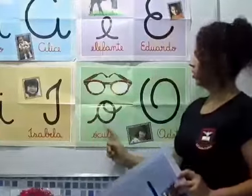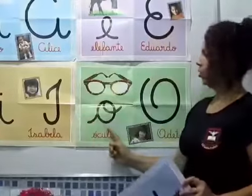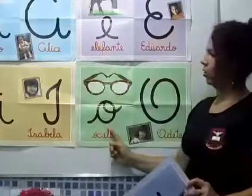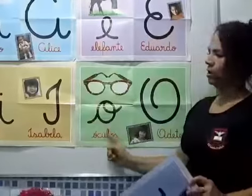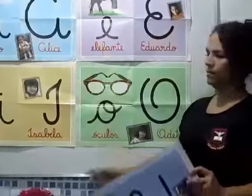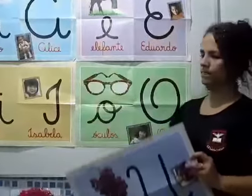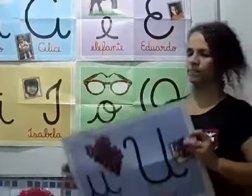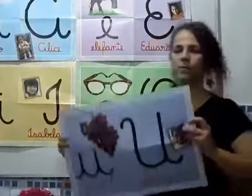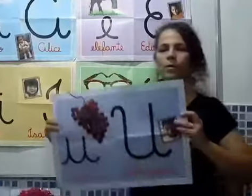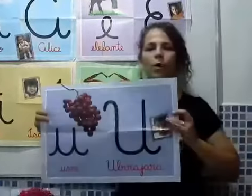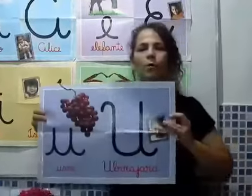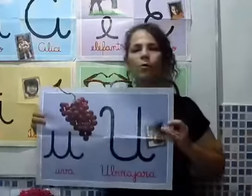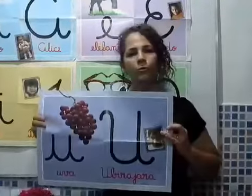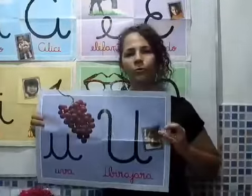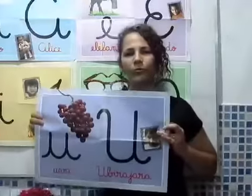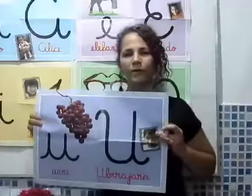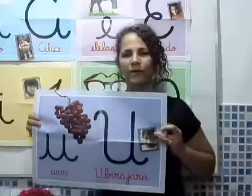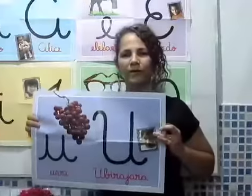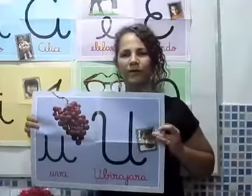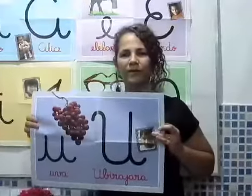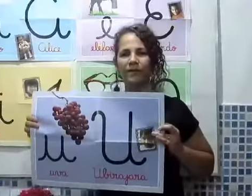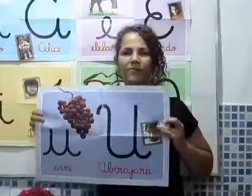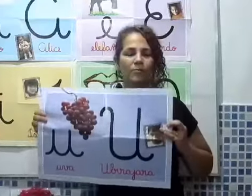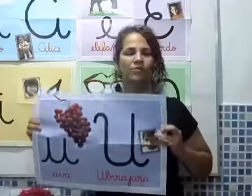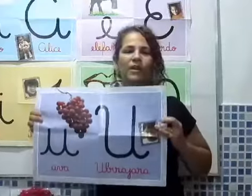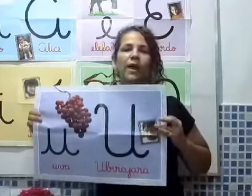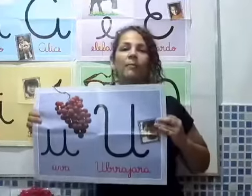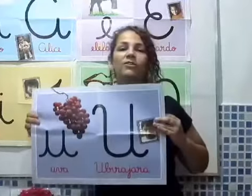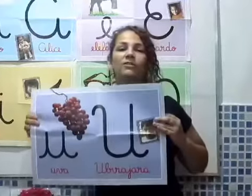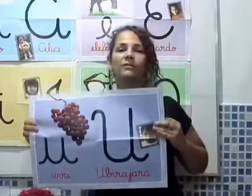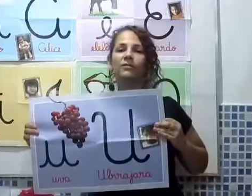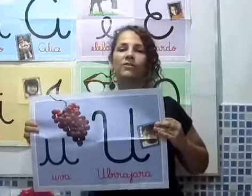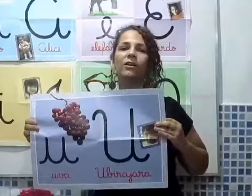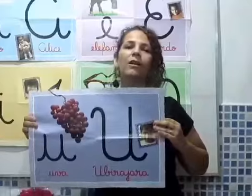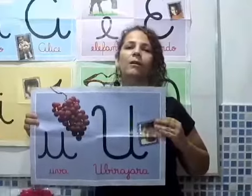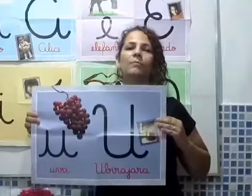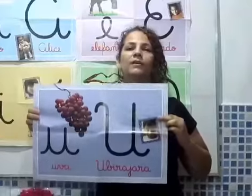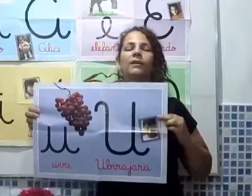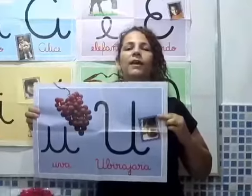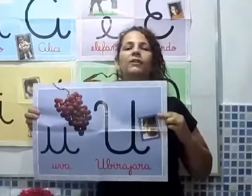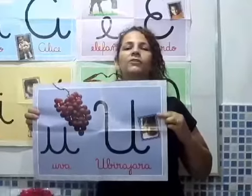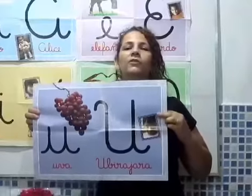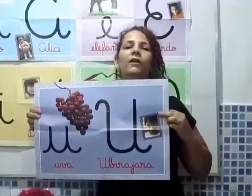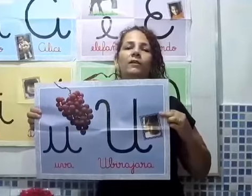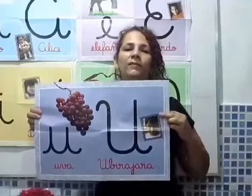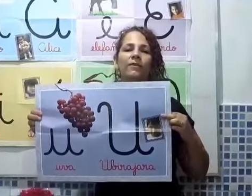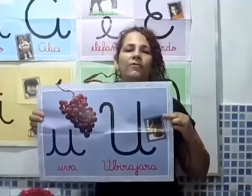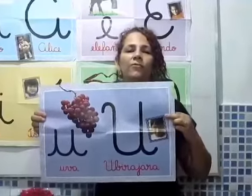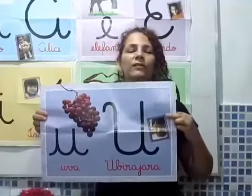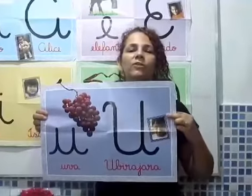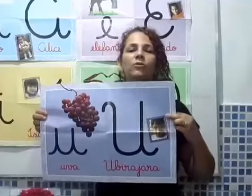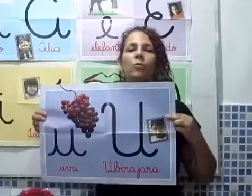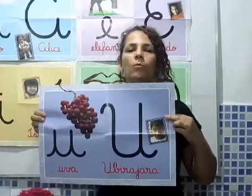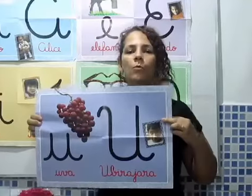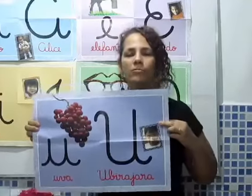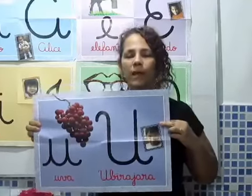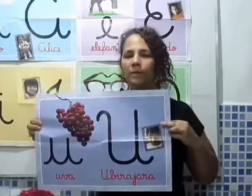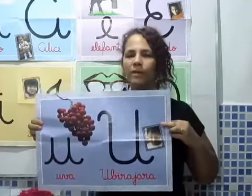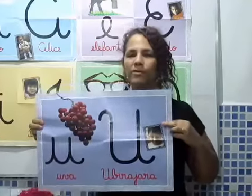O, U. Vamos treinar bastante para que elas sejam feitas com muito capricho